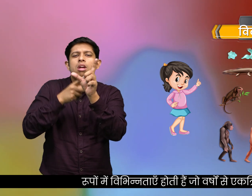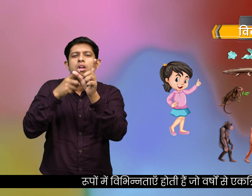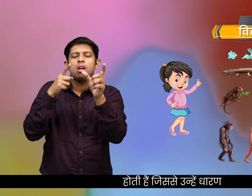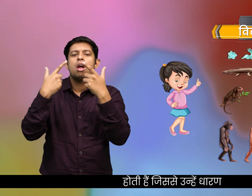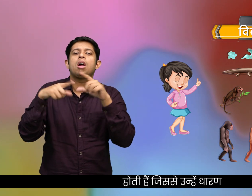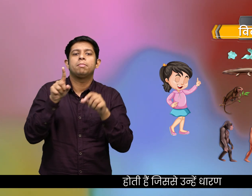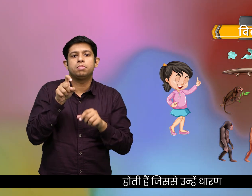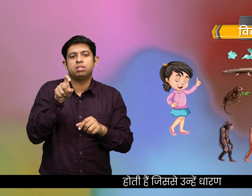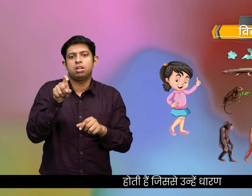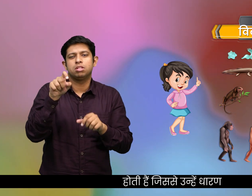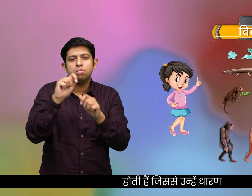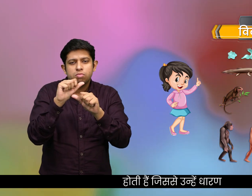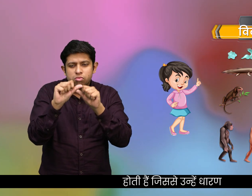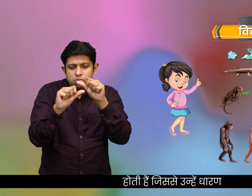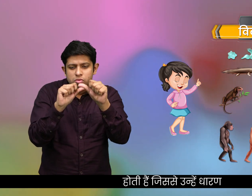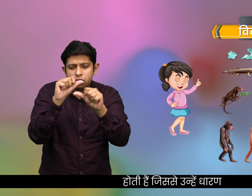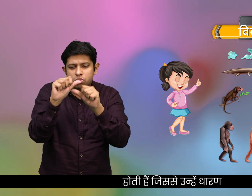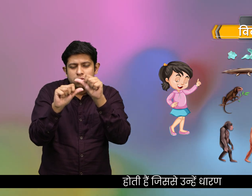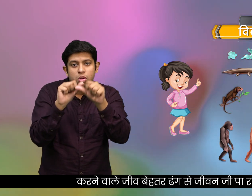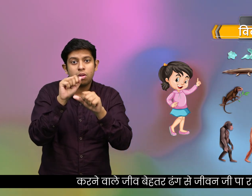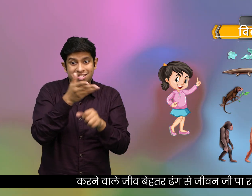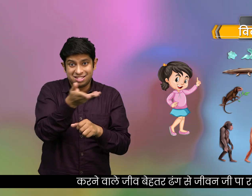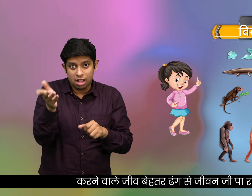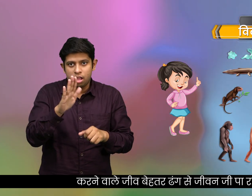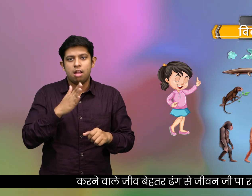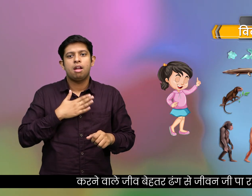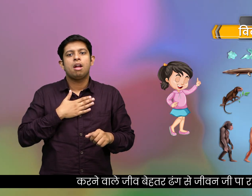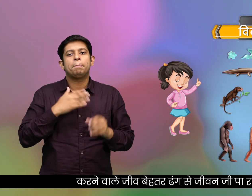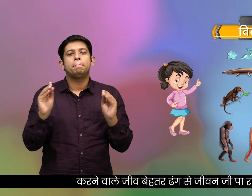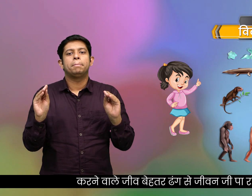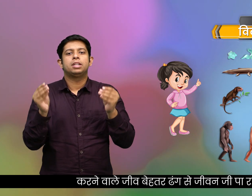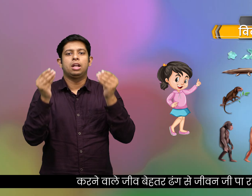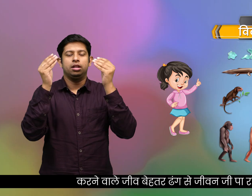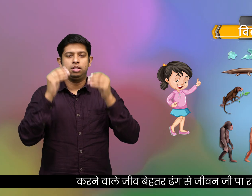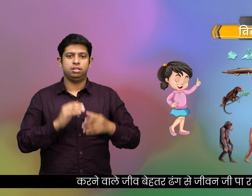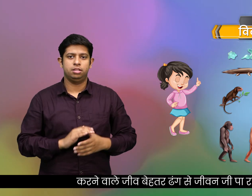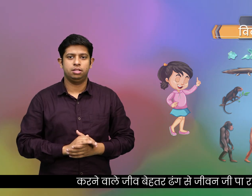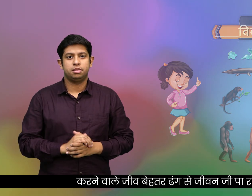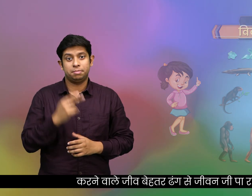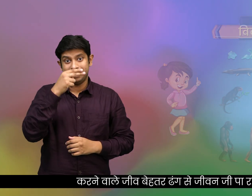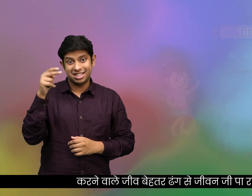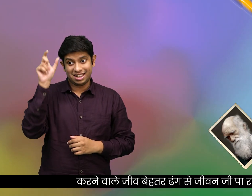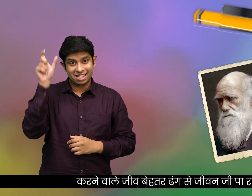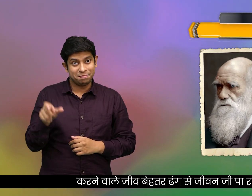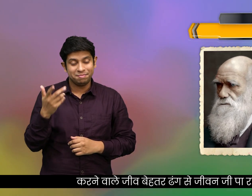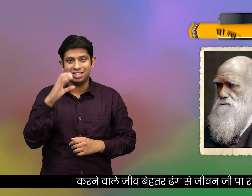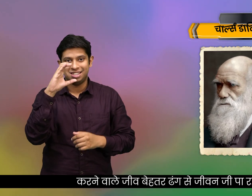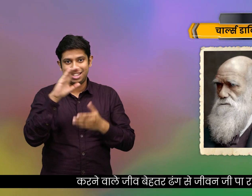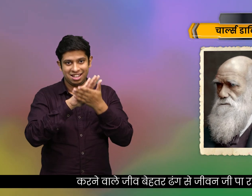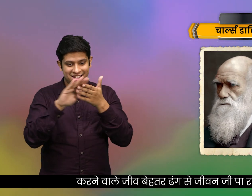एकत्रित होती है, जिससे उन्हें धारण करने वाले जीव बेहतर ढंग से जीवन जी पा रहे